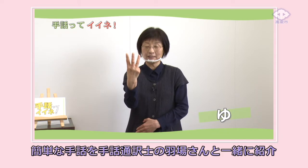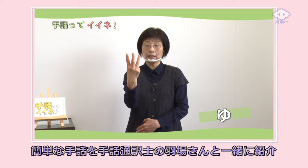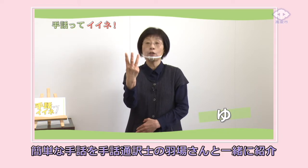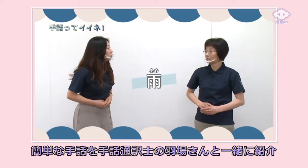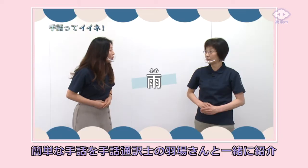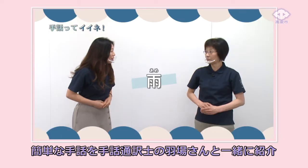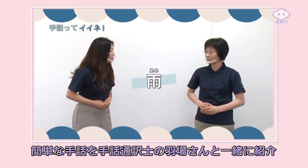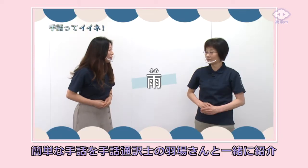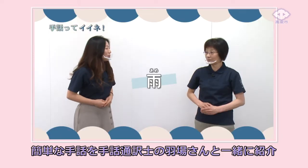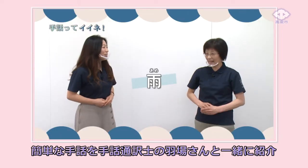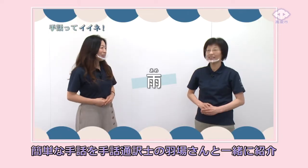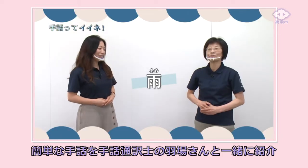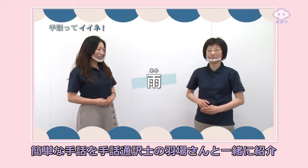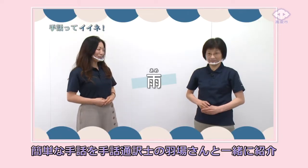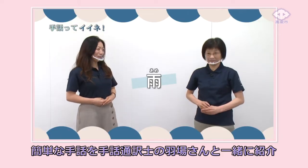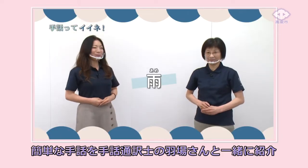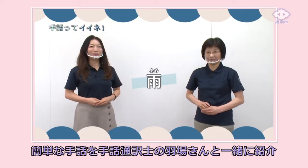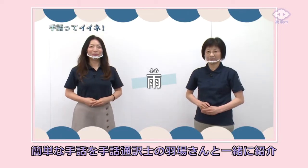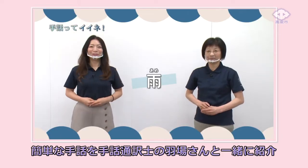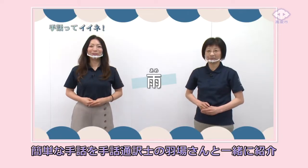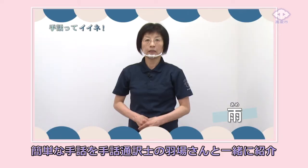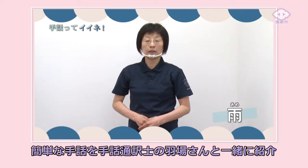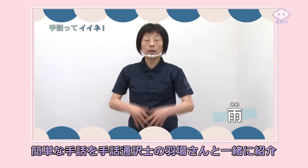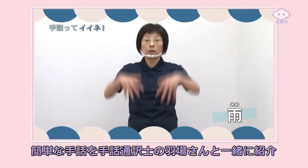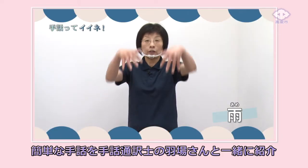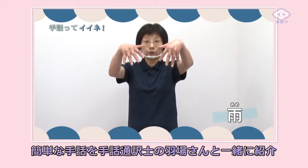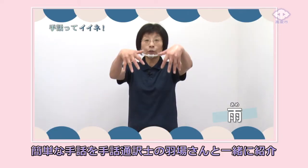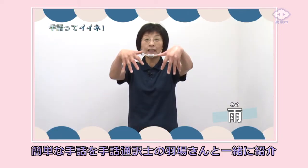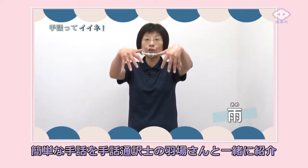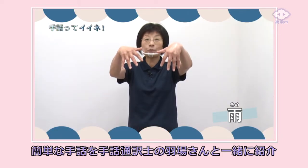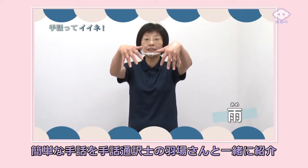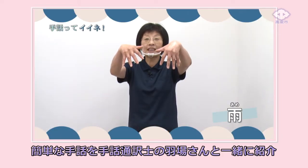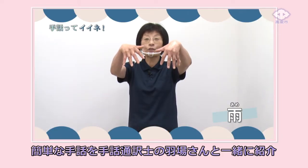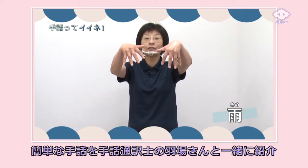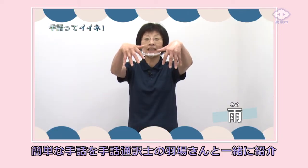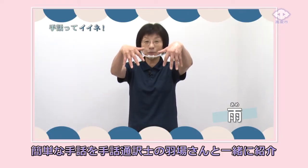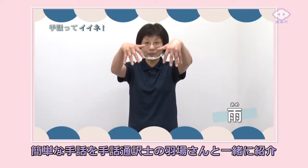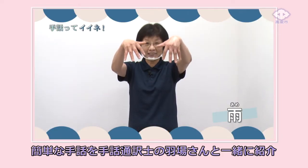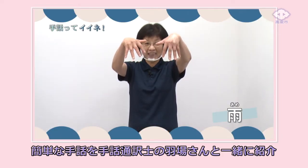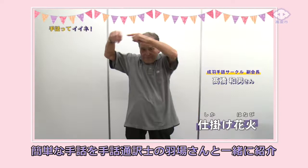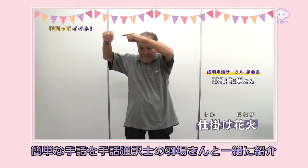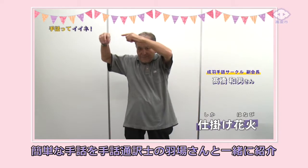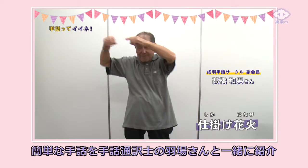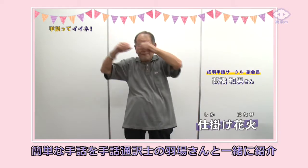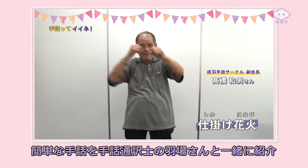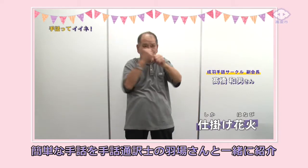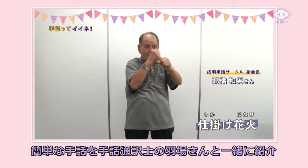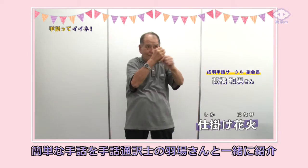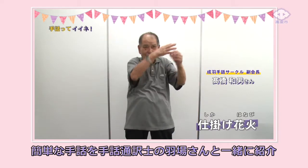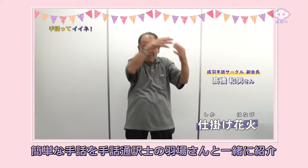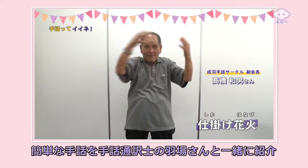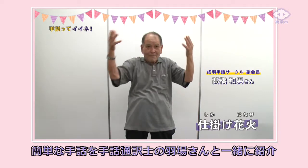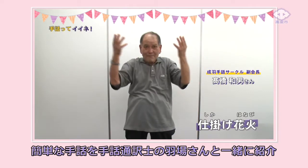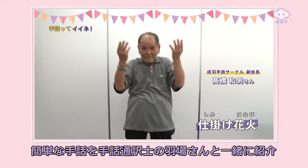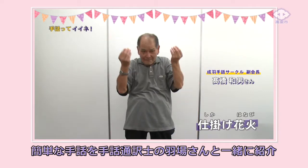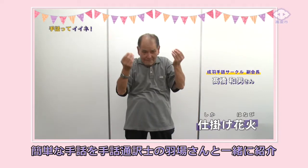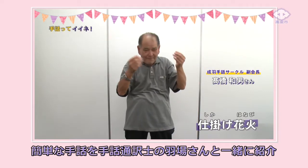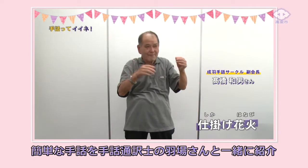は4月からの放送をまとめてお届けします。テレビを見ながら一緒にやってみましょう。